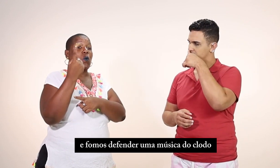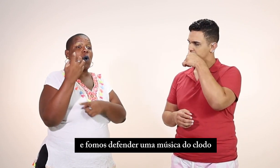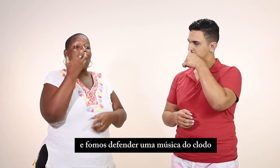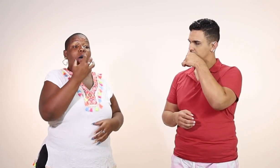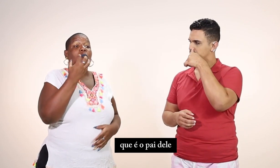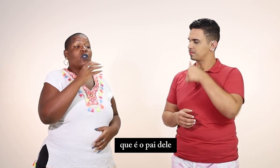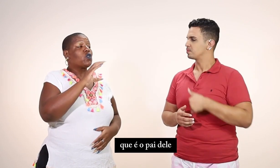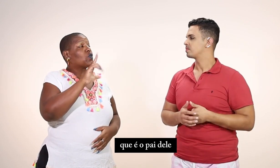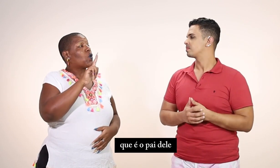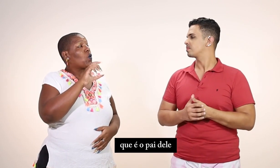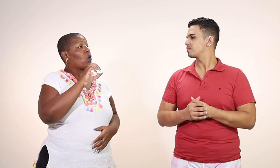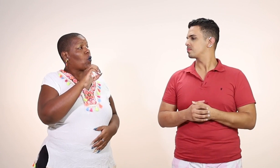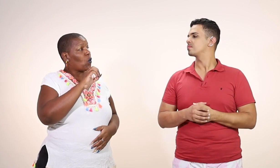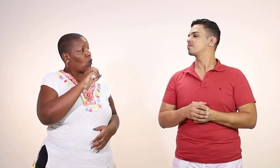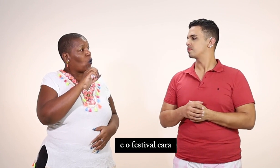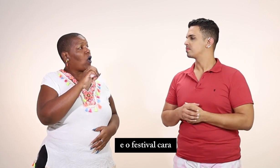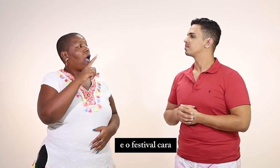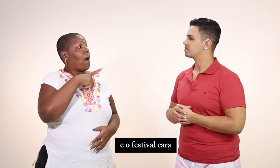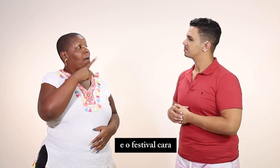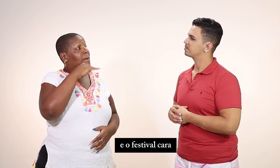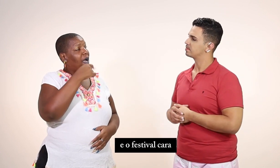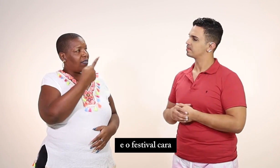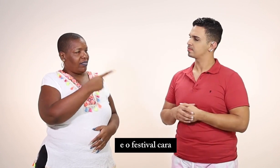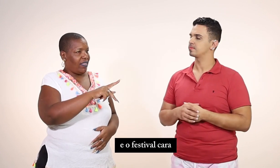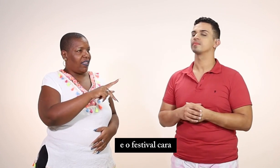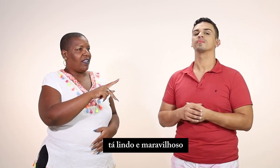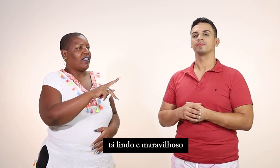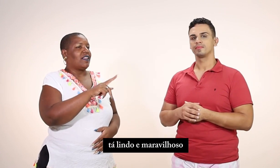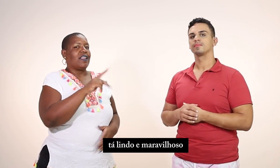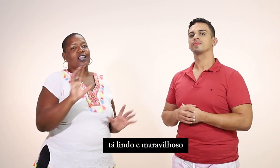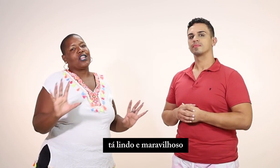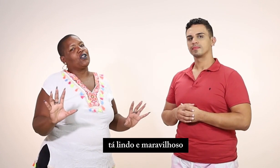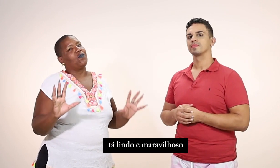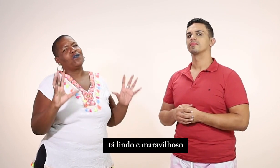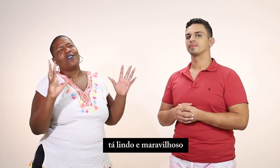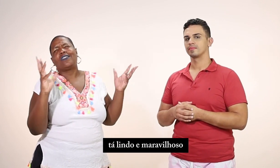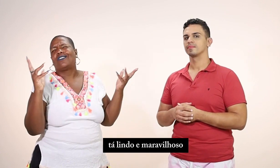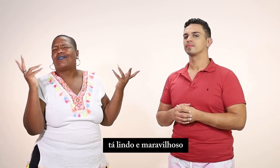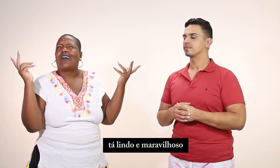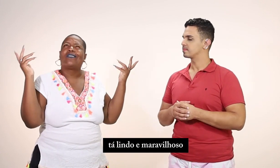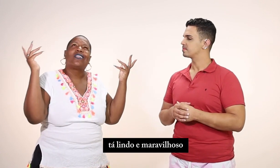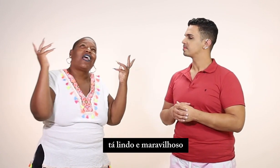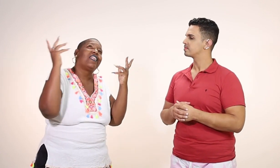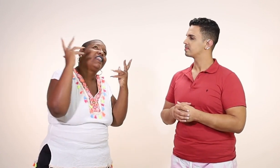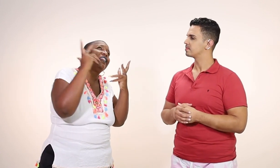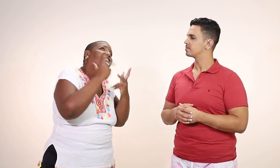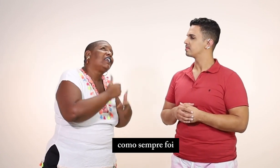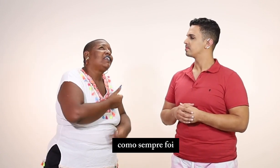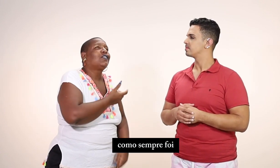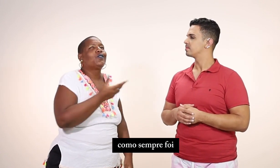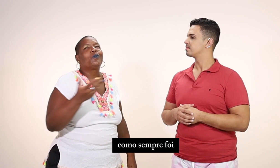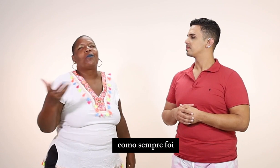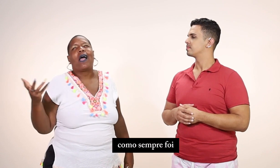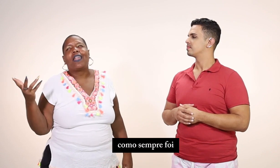Clodo, que é o pai dele. E o festival, cara, tá lindo e maravilhoso, como sempre